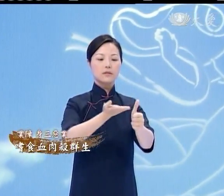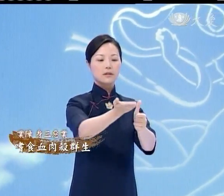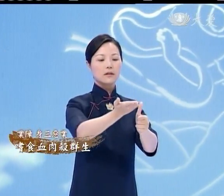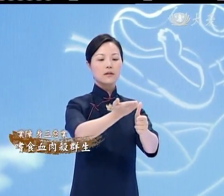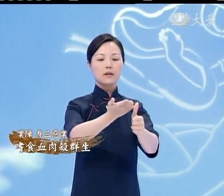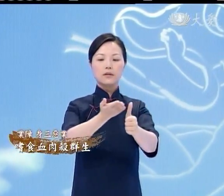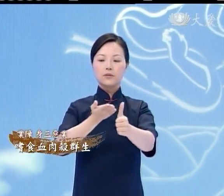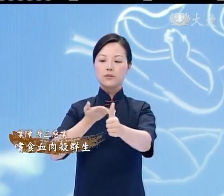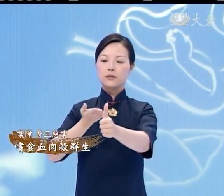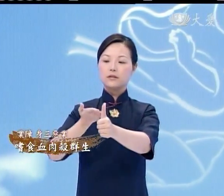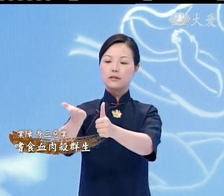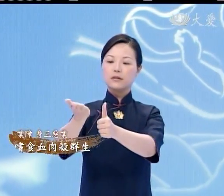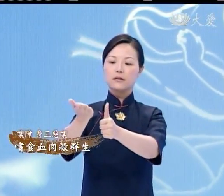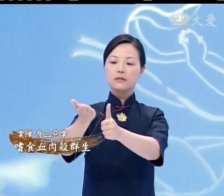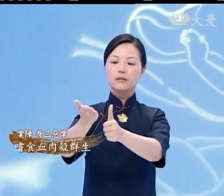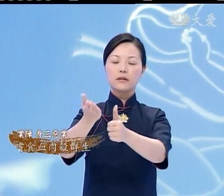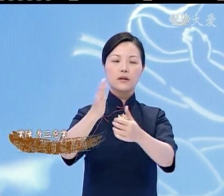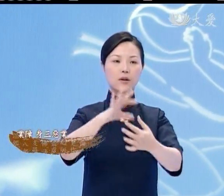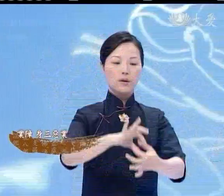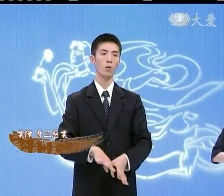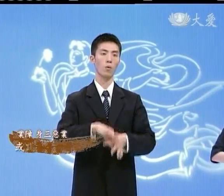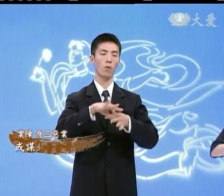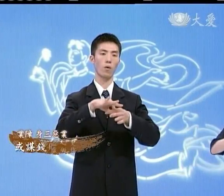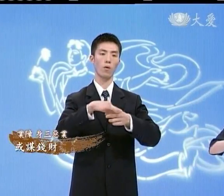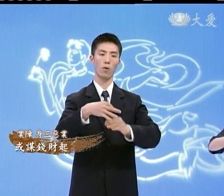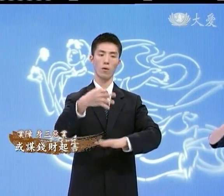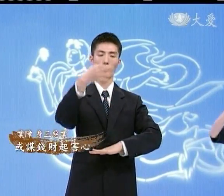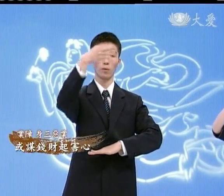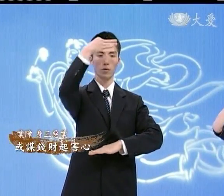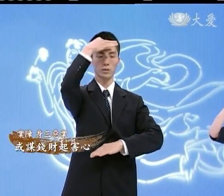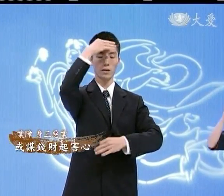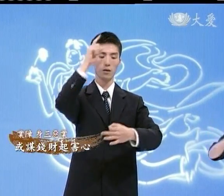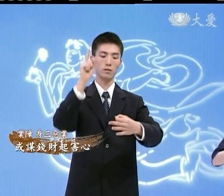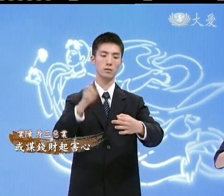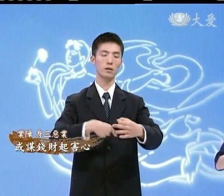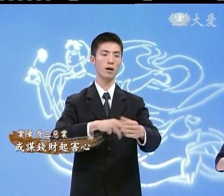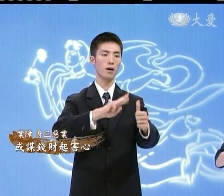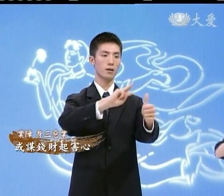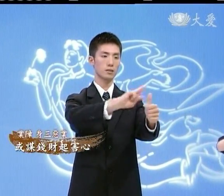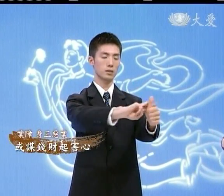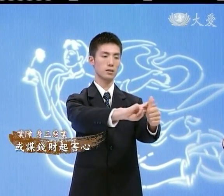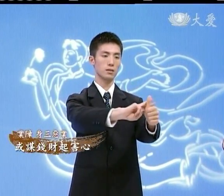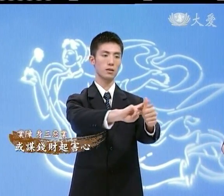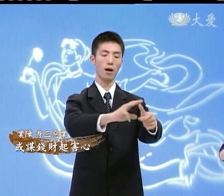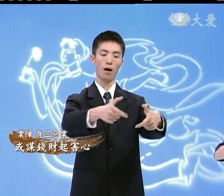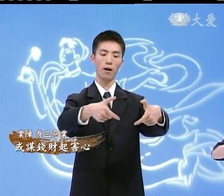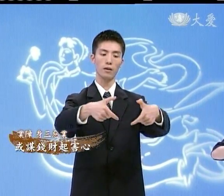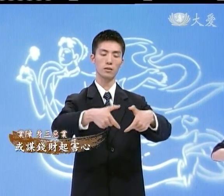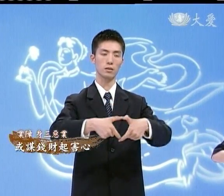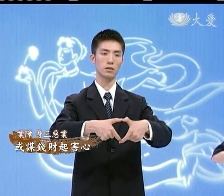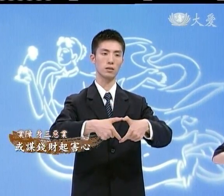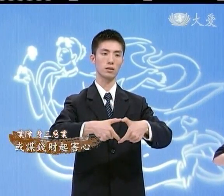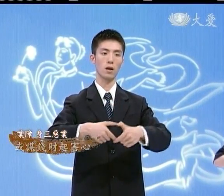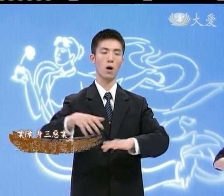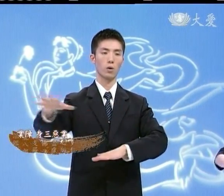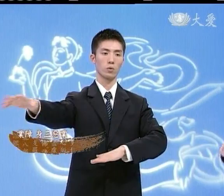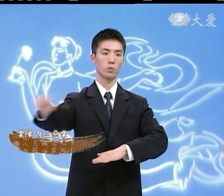杀群生。我谋钱财起害心，